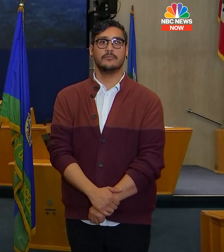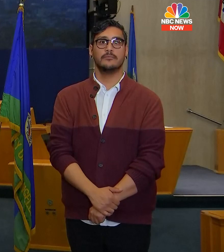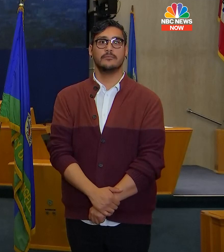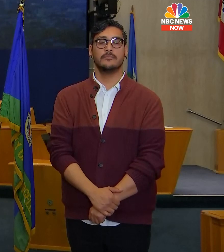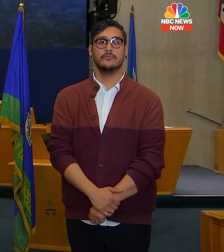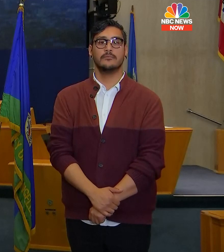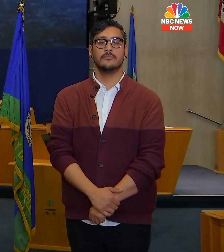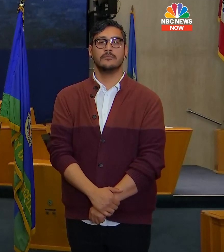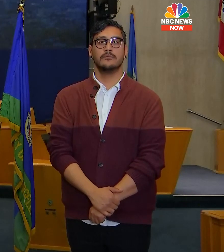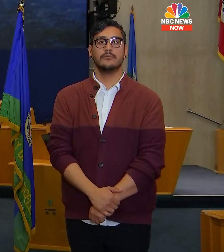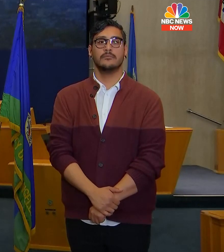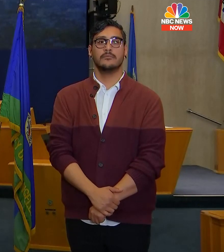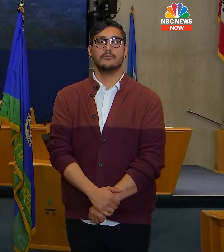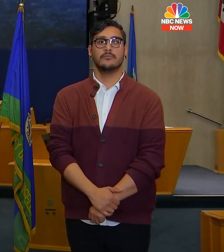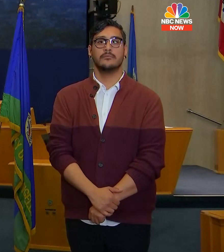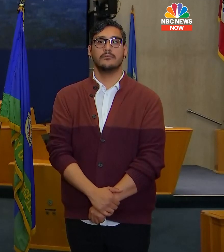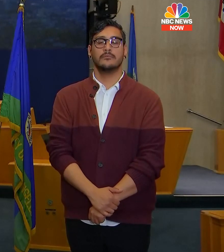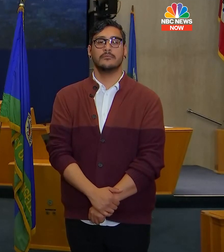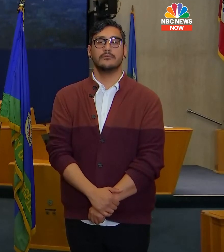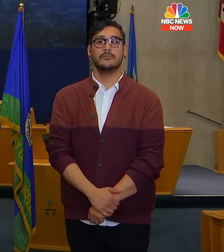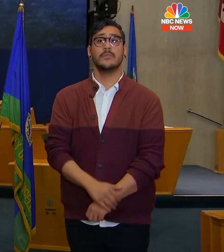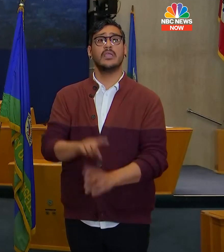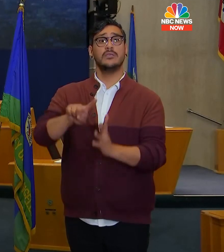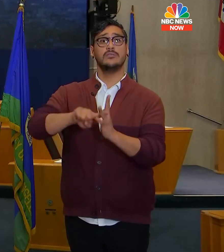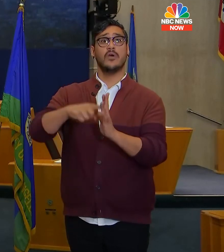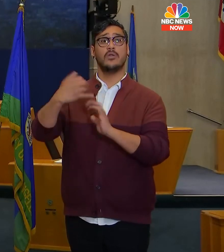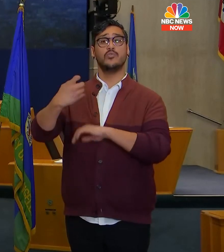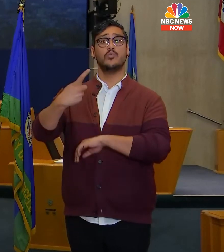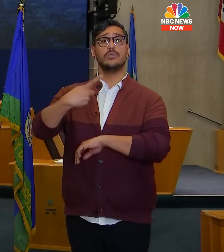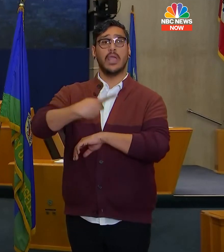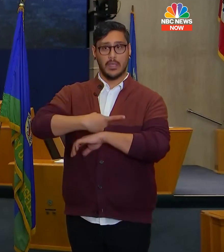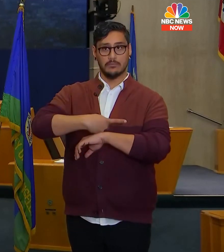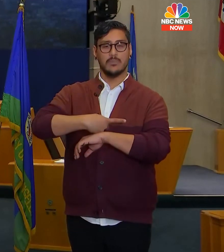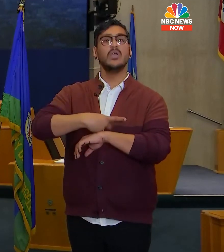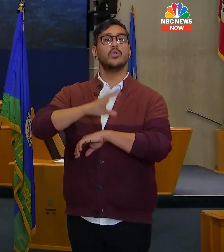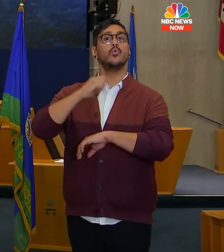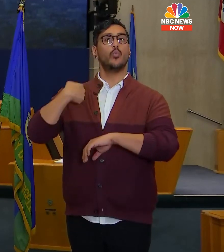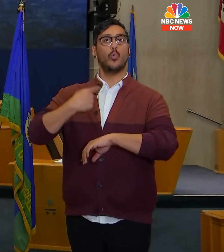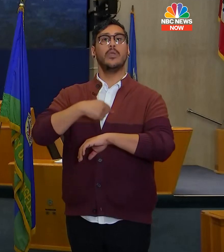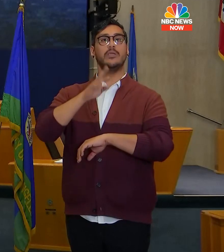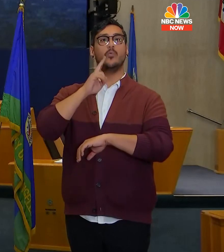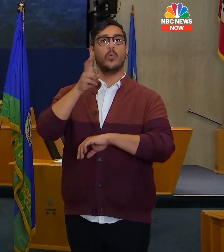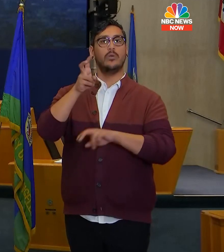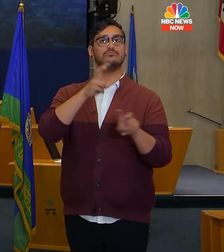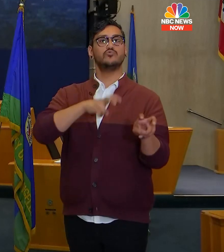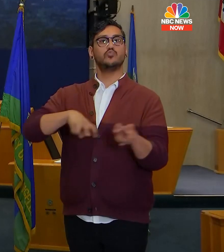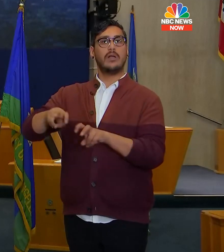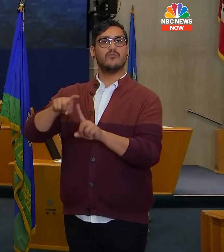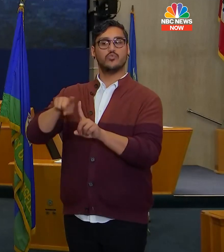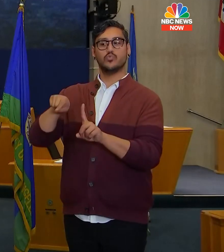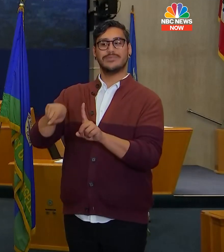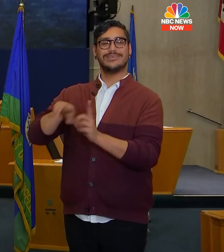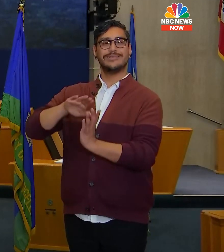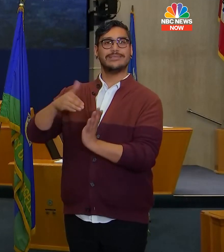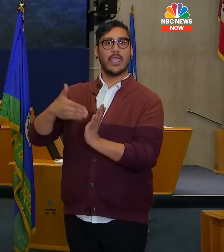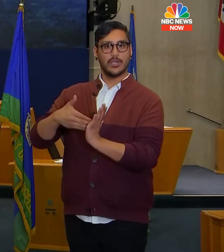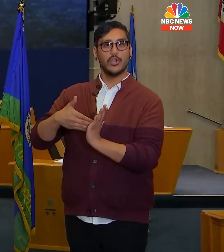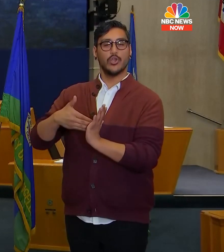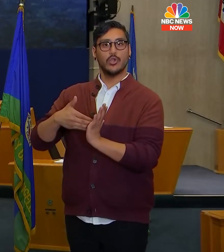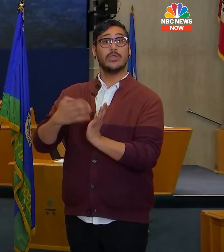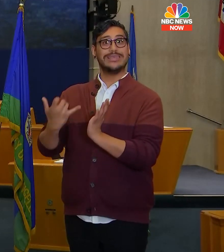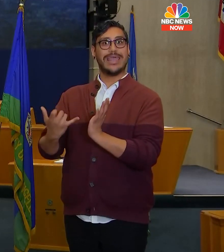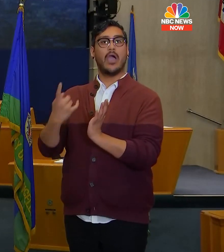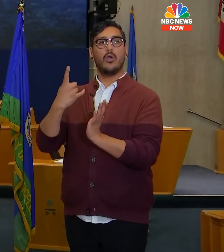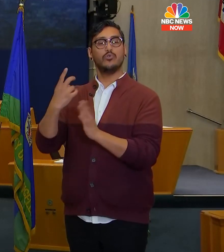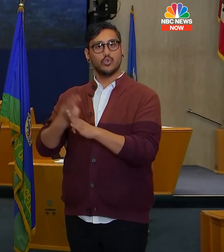Esto va a ser, a partir de hoy vamos a trasladar a ese centro de operaciones para el pasar de información al